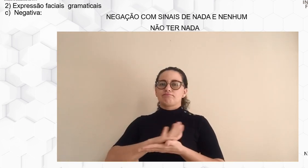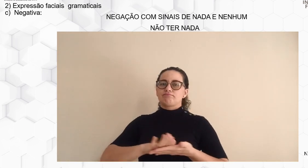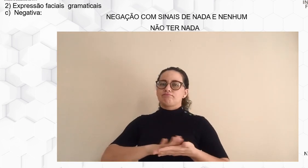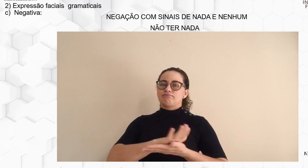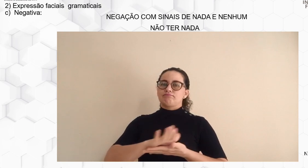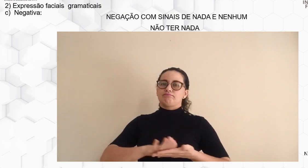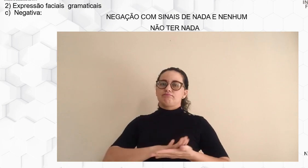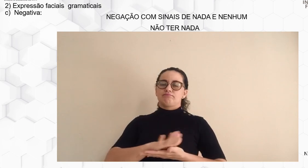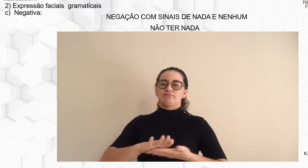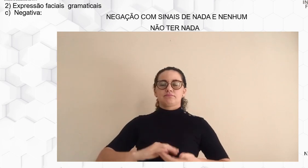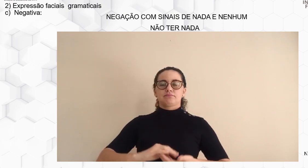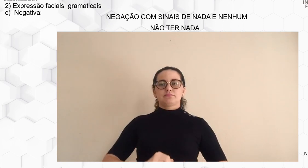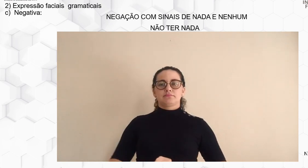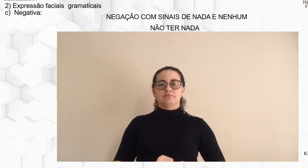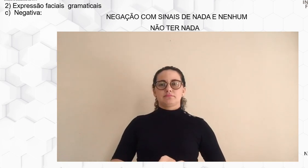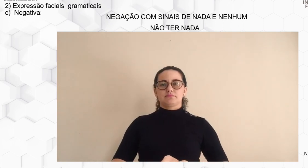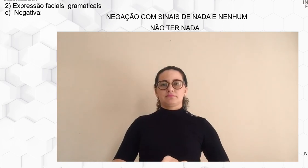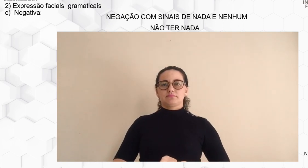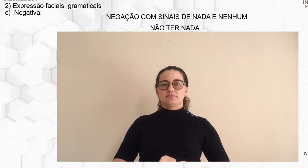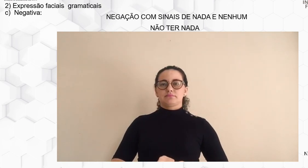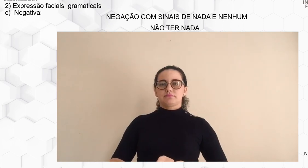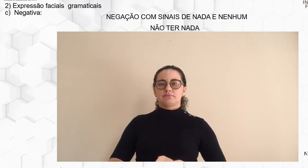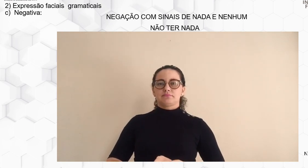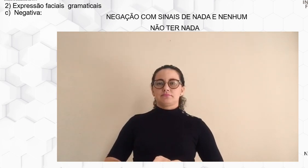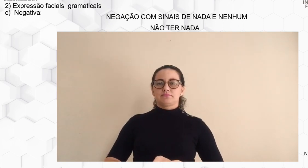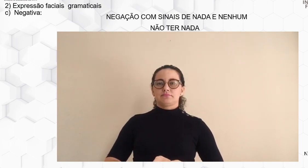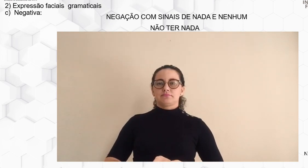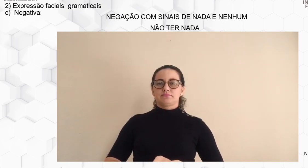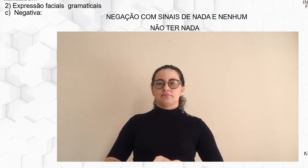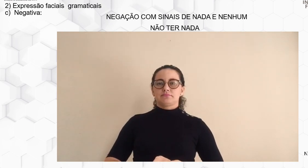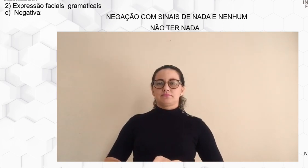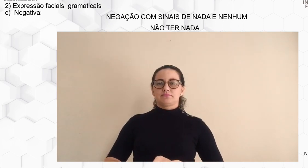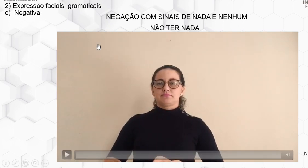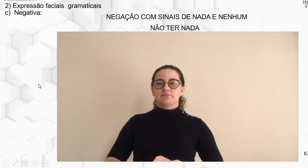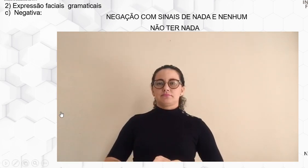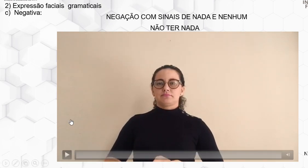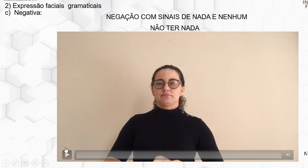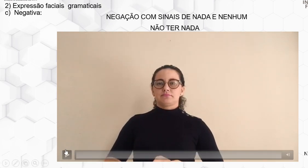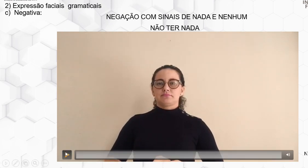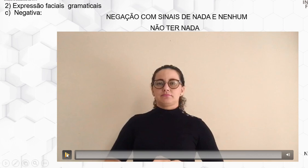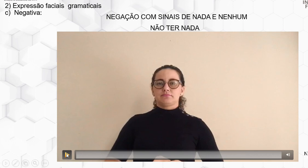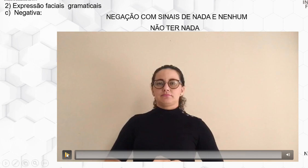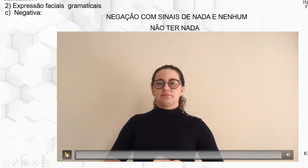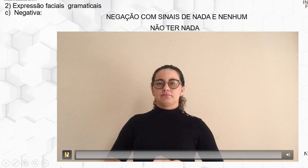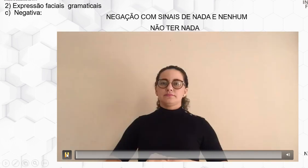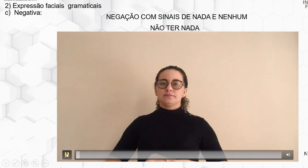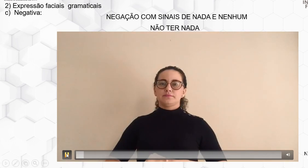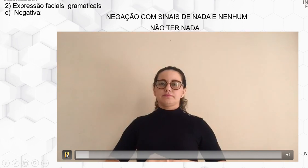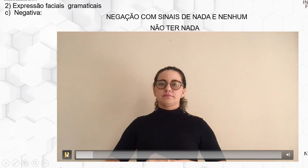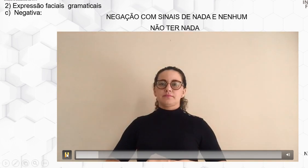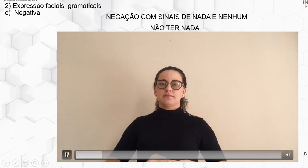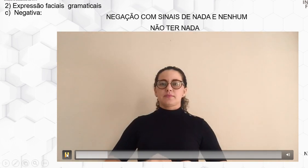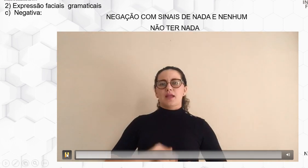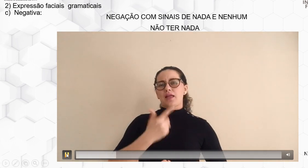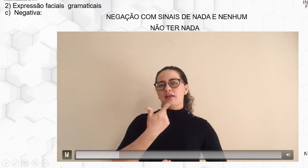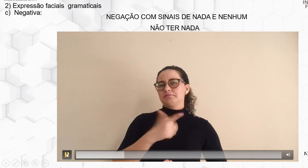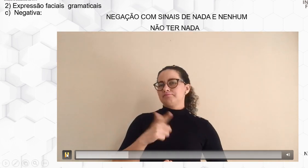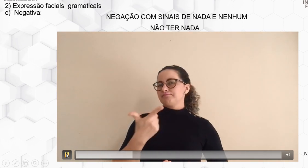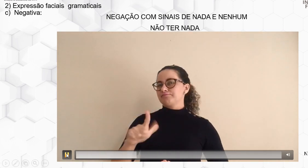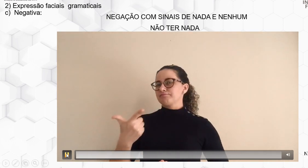Não tenho nada. Ter nada. Não ter nada. Né? Então, fica na Libras, fica não ter nada.